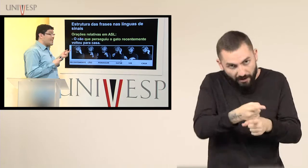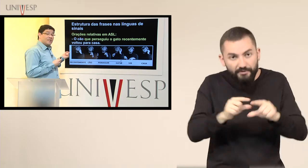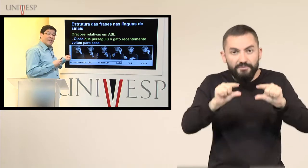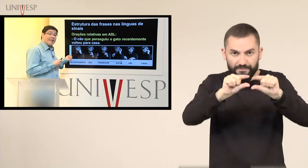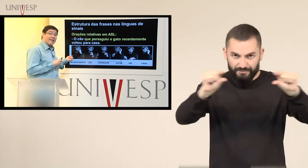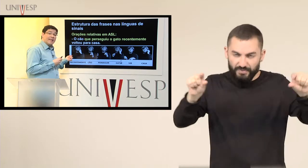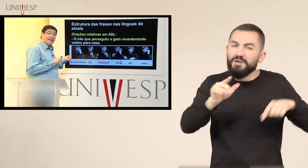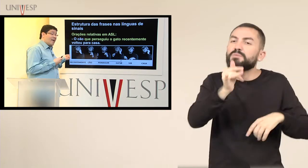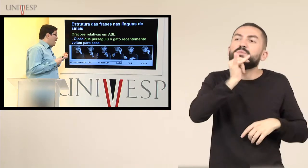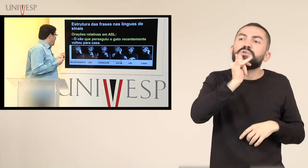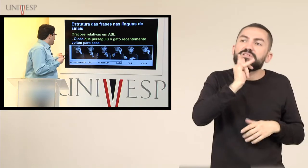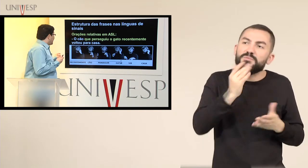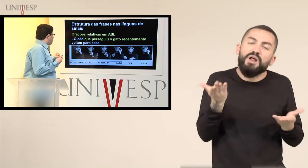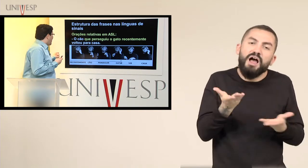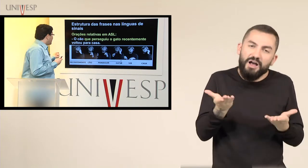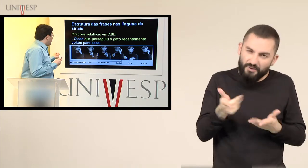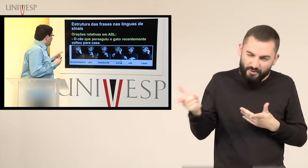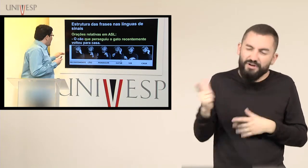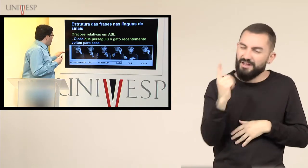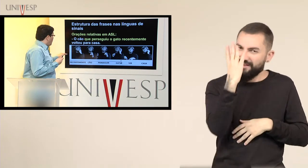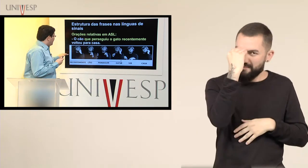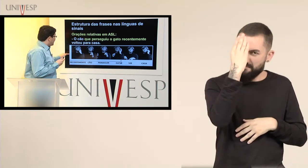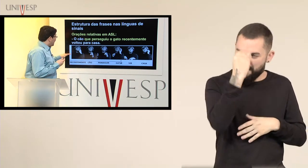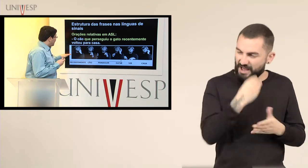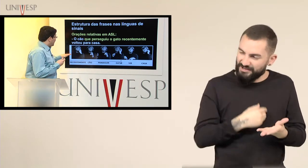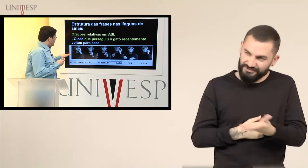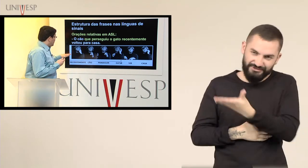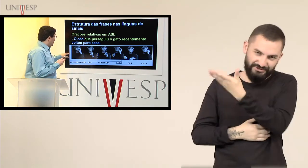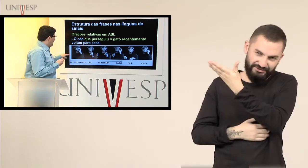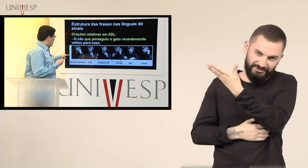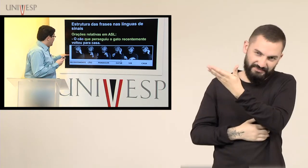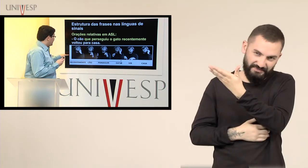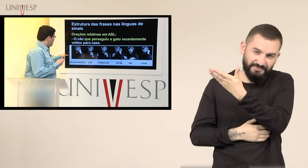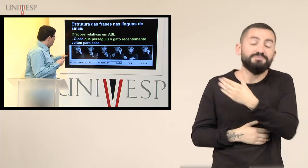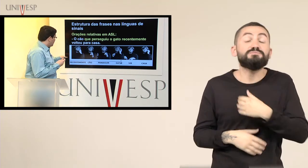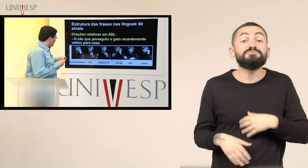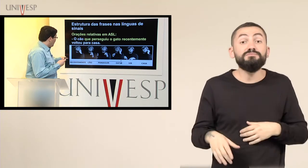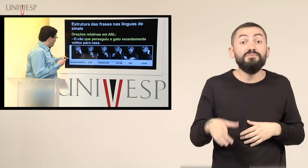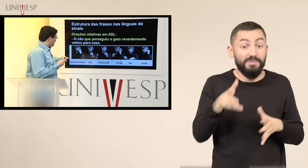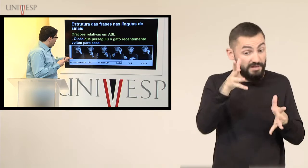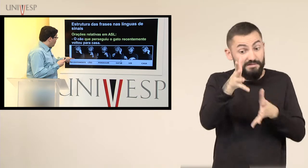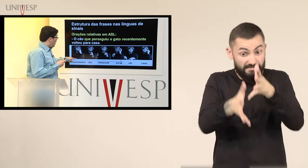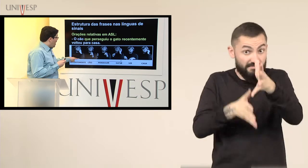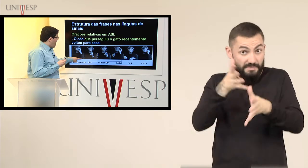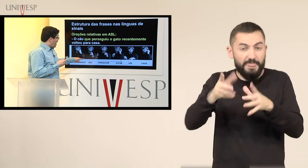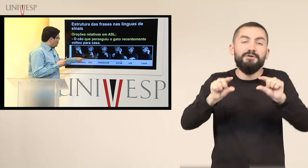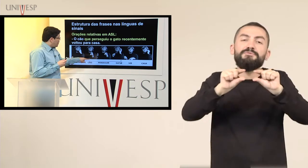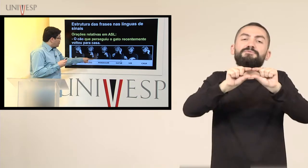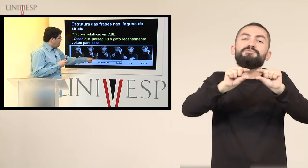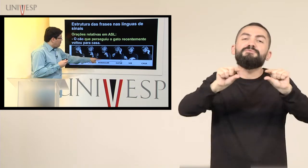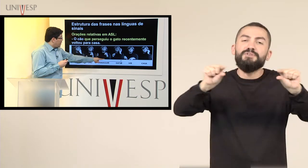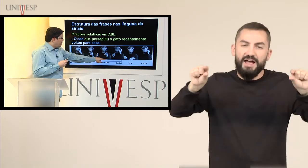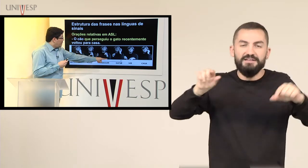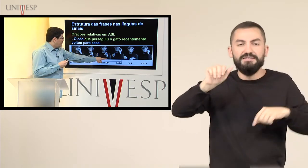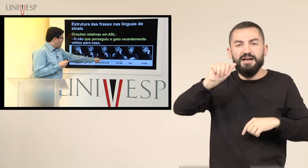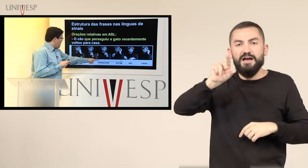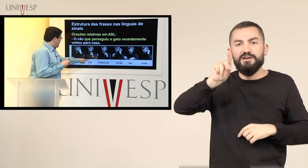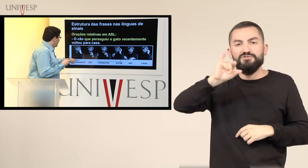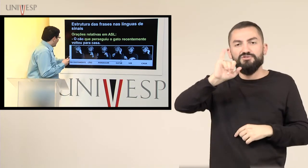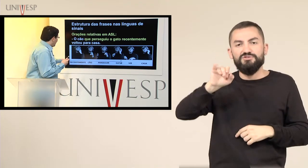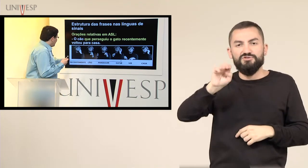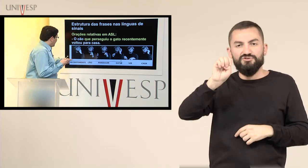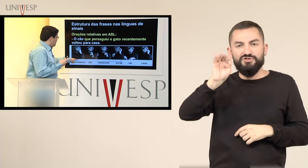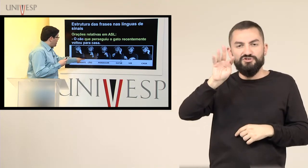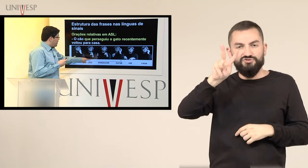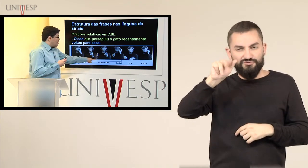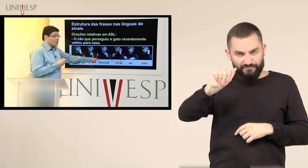o que vocês veem aqui nas imagens. Enquanto a sinalizante está produzindo a oração adjetiva, e